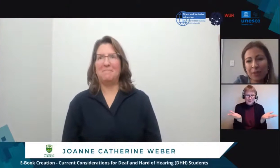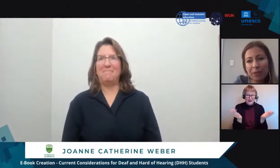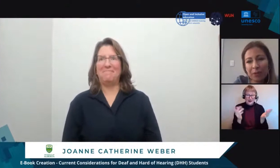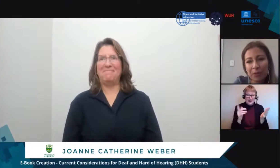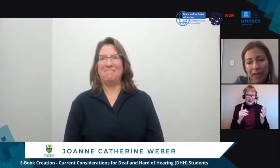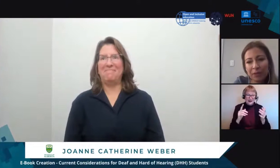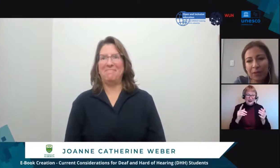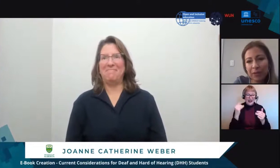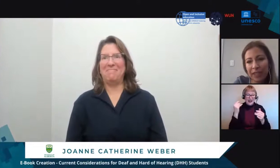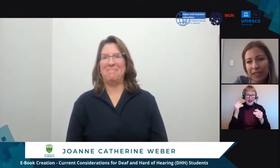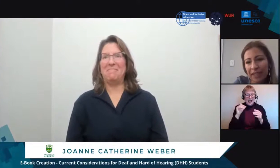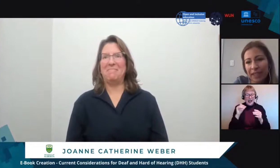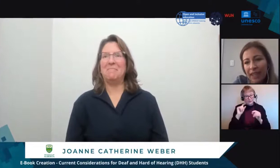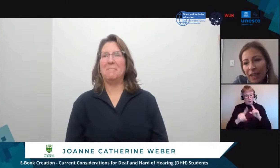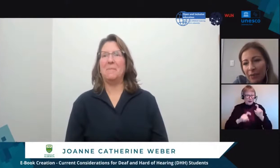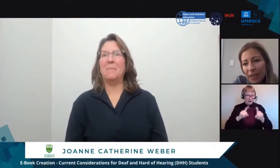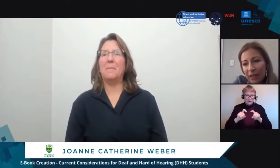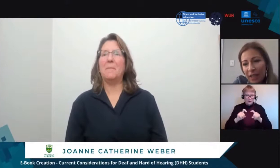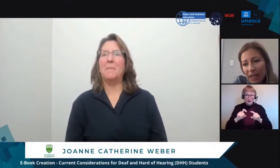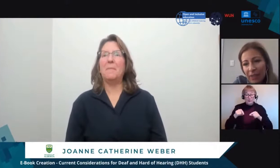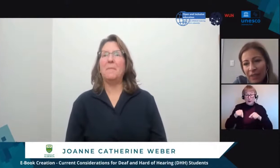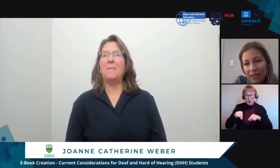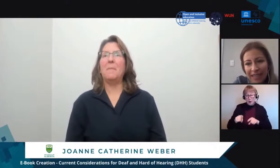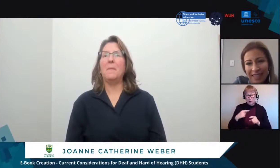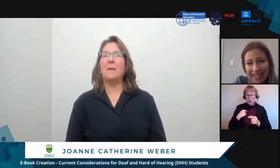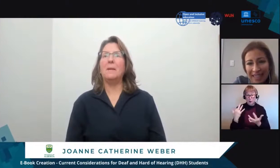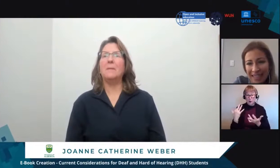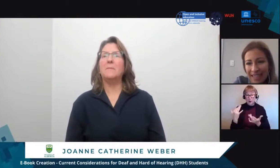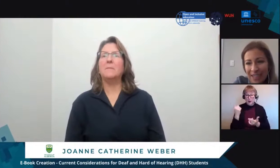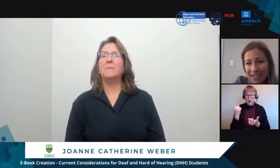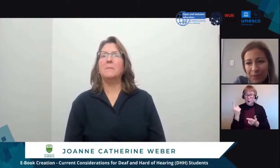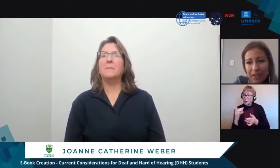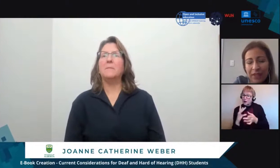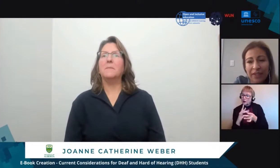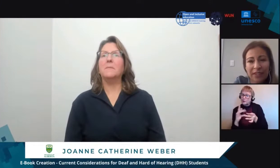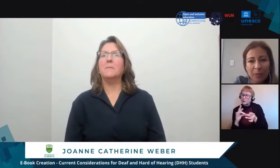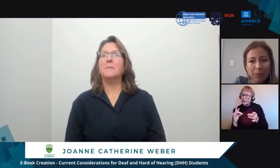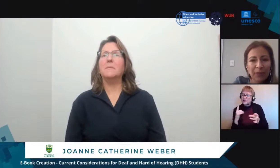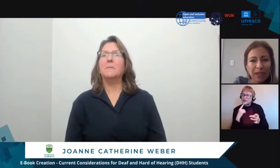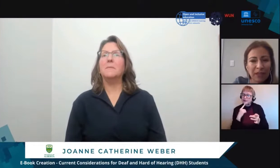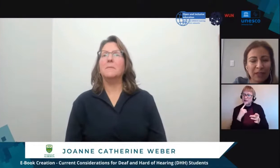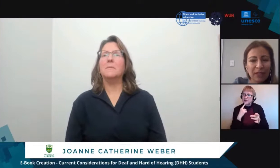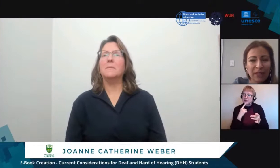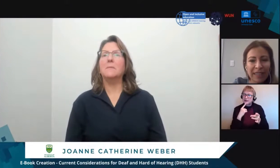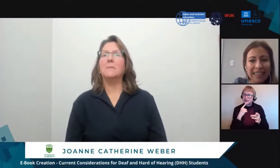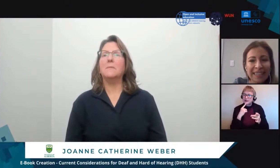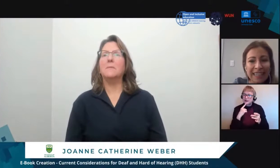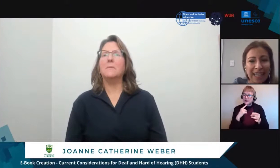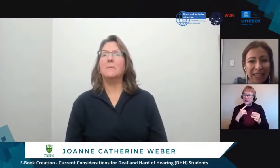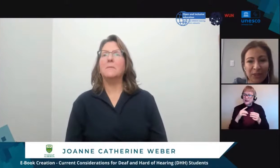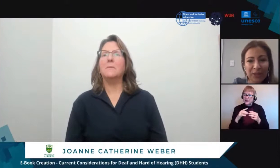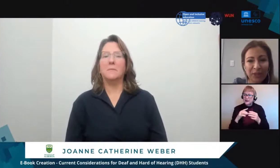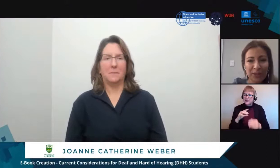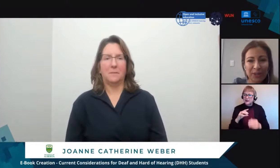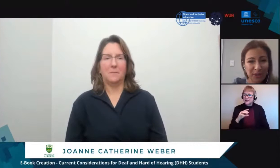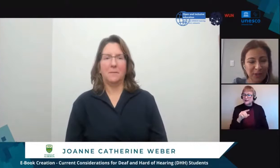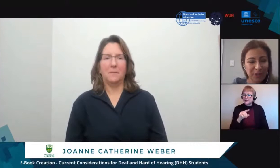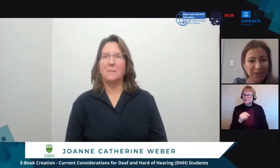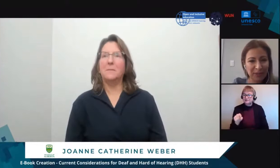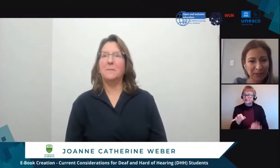también Mustafa, el profesor Mustafa de Egipto, dice, qué presentación tan maravillosa